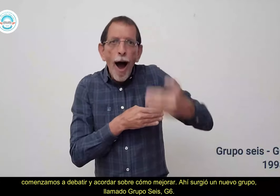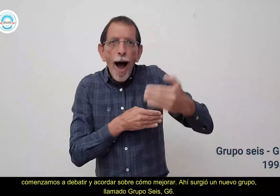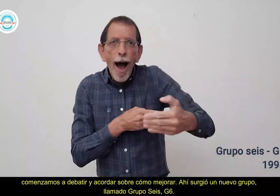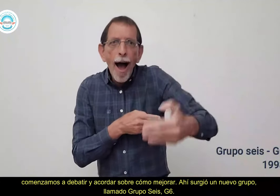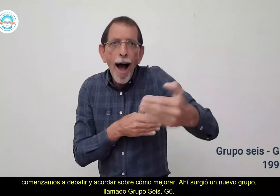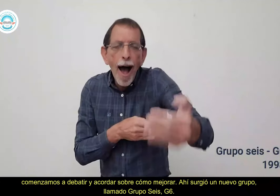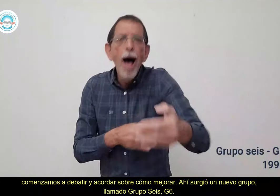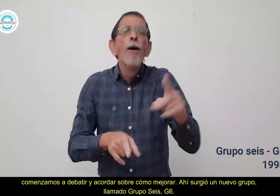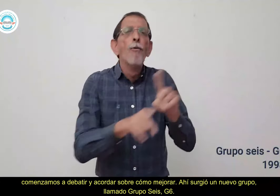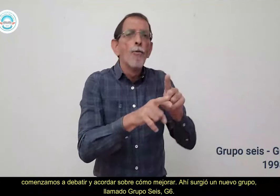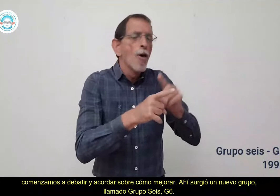cómo mejorar.